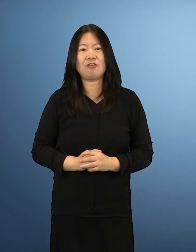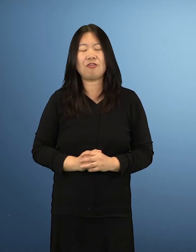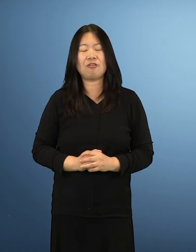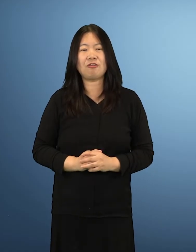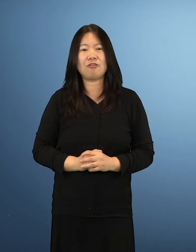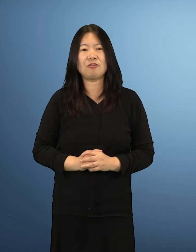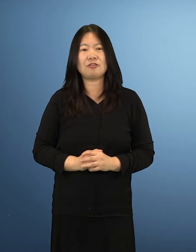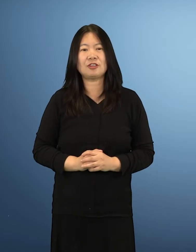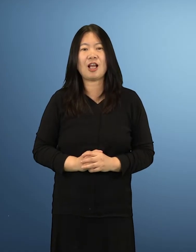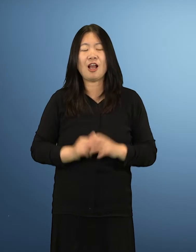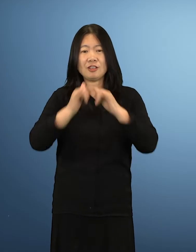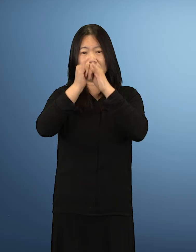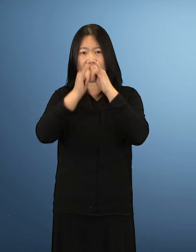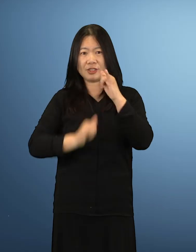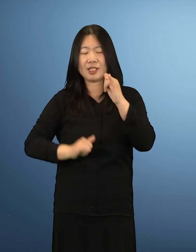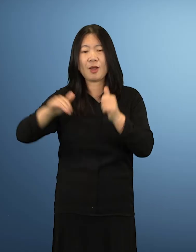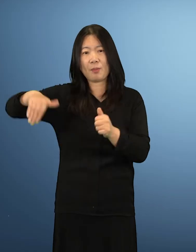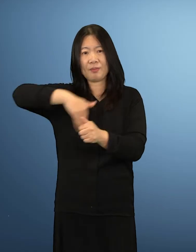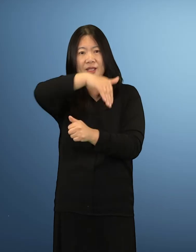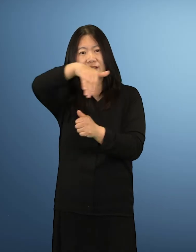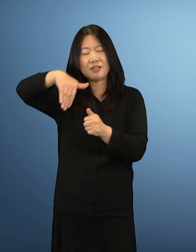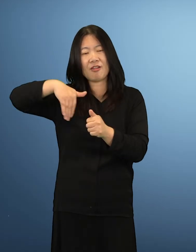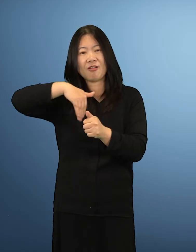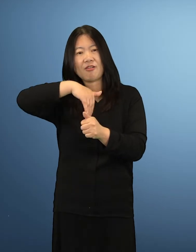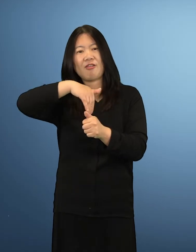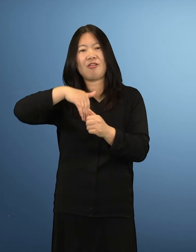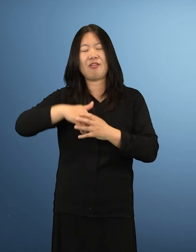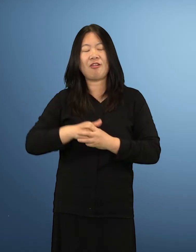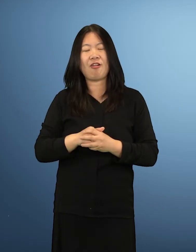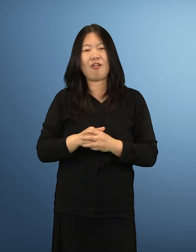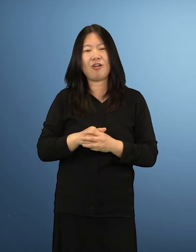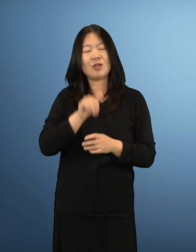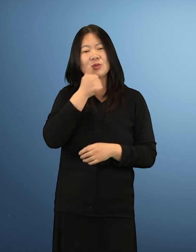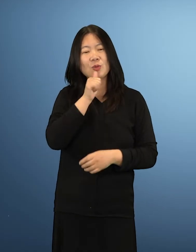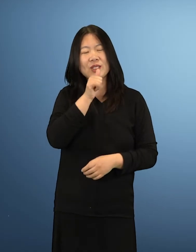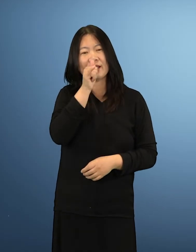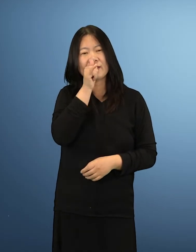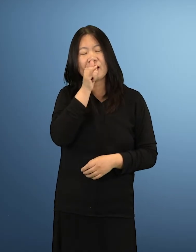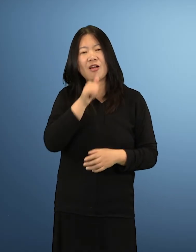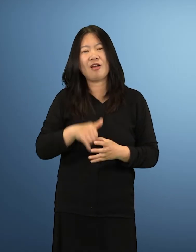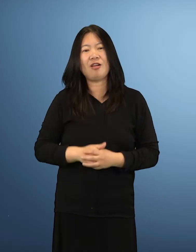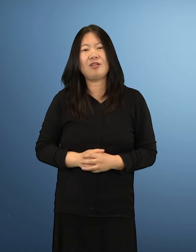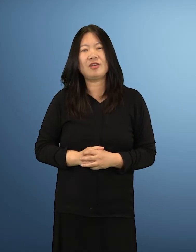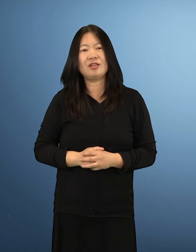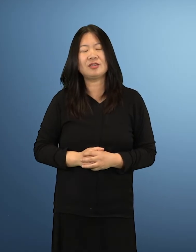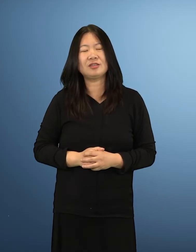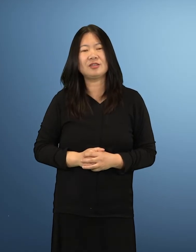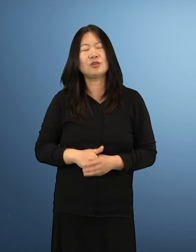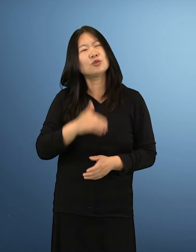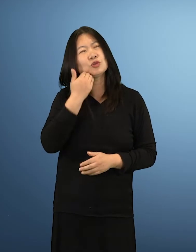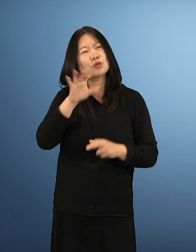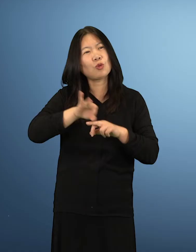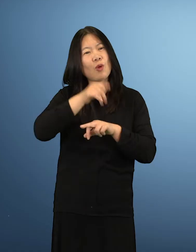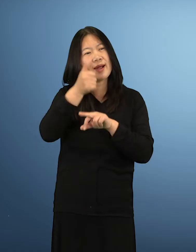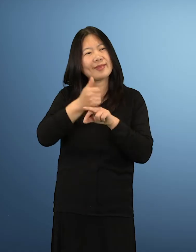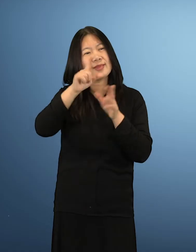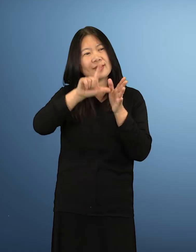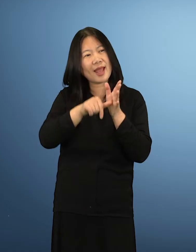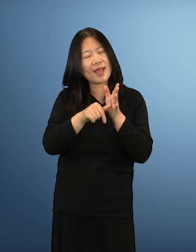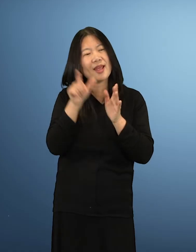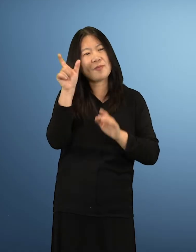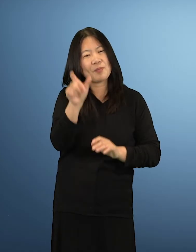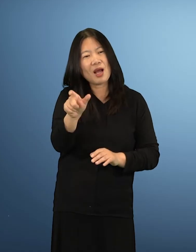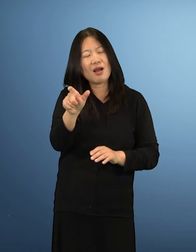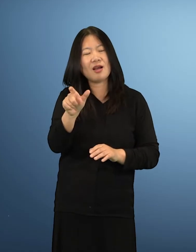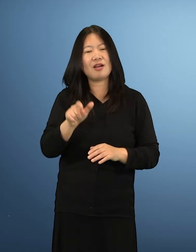선지서든지 그 역사적 배경을 소개합니다. 뭐 어느 왕 때라든지